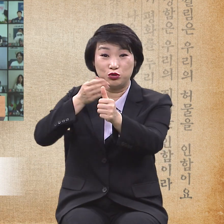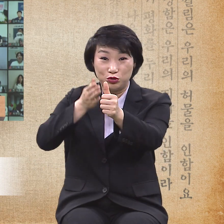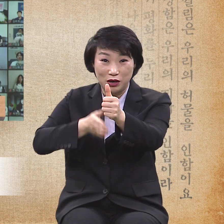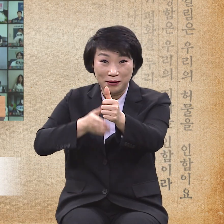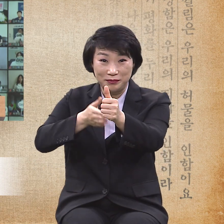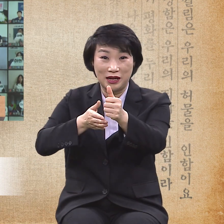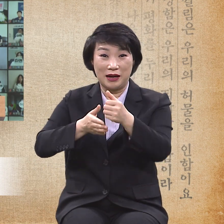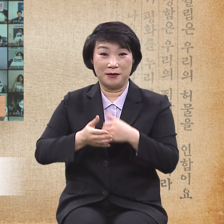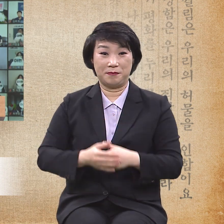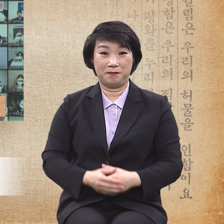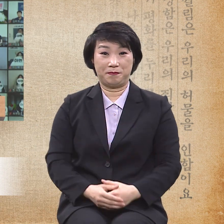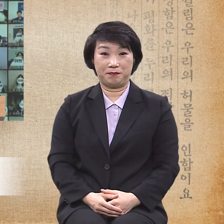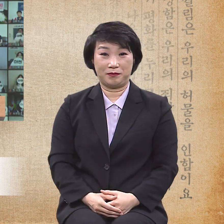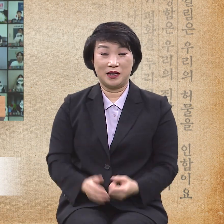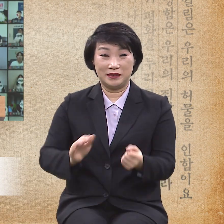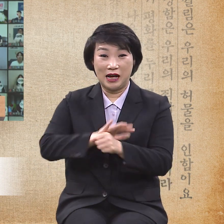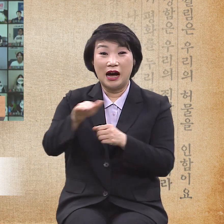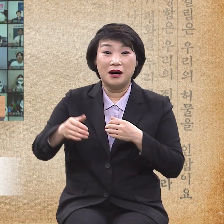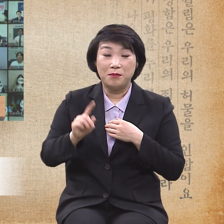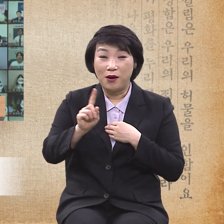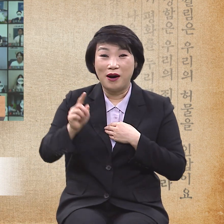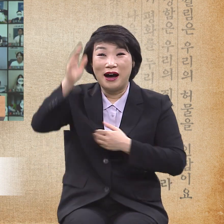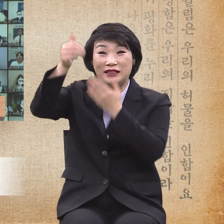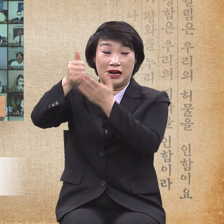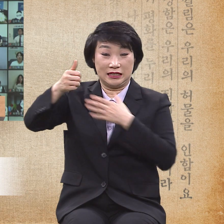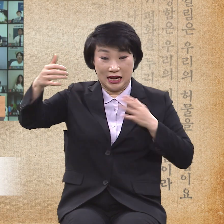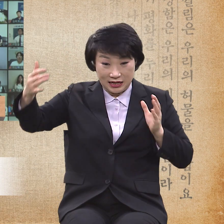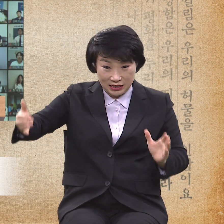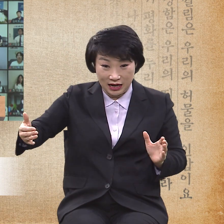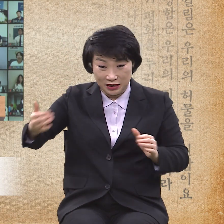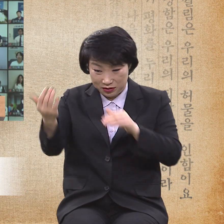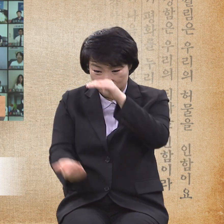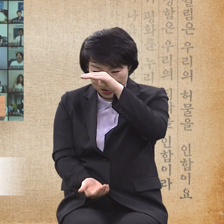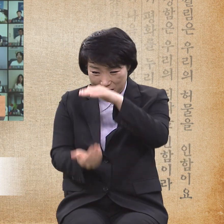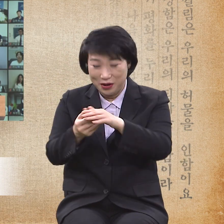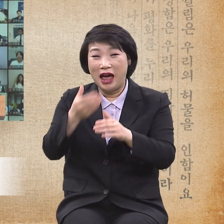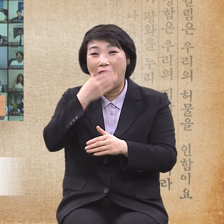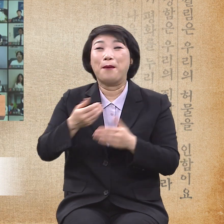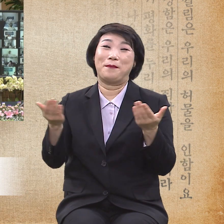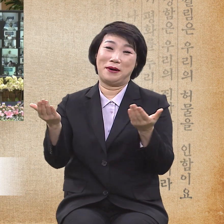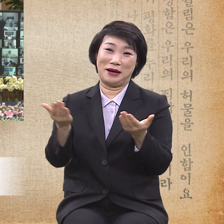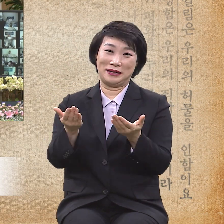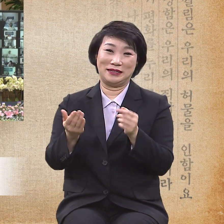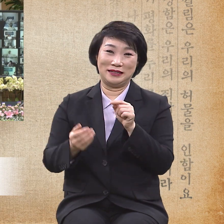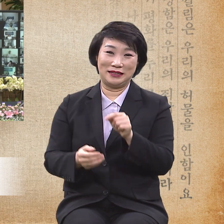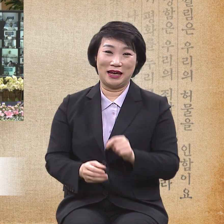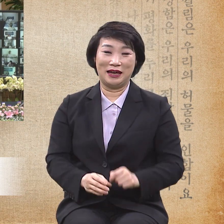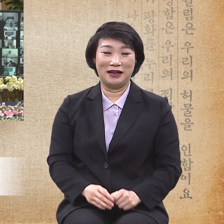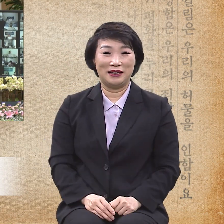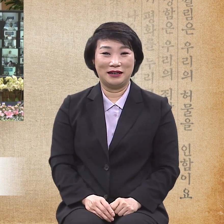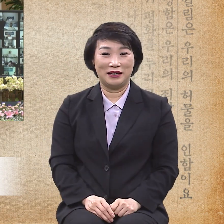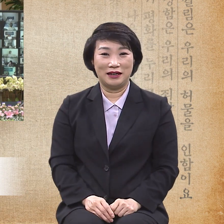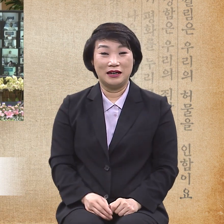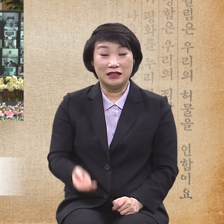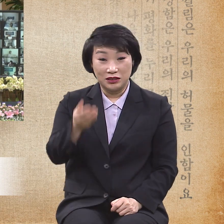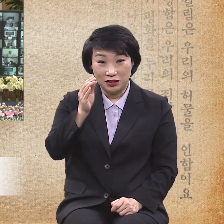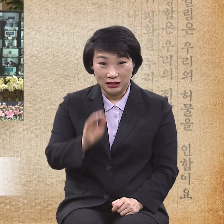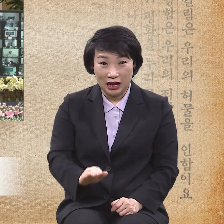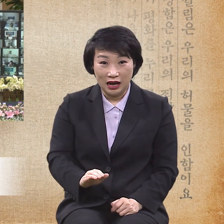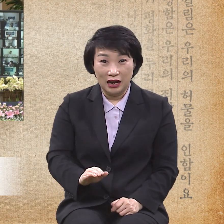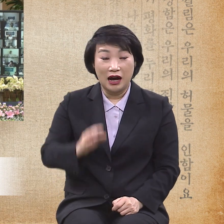축원합니다. 사랑은 신인간의 최고의 행복한 것입니다.